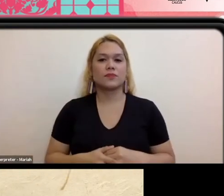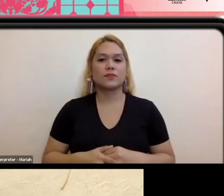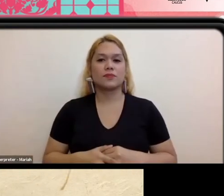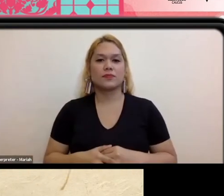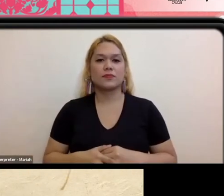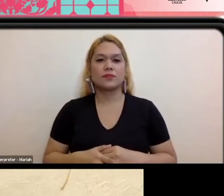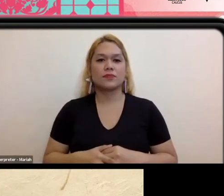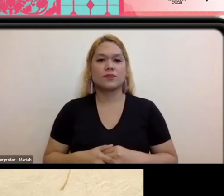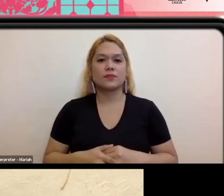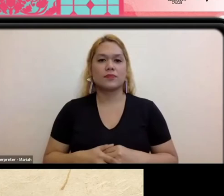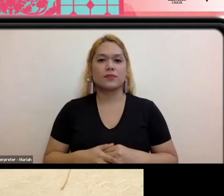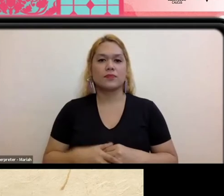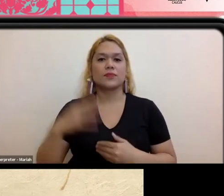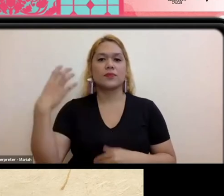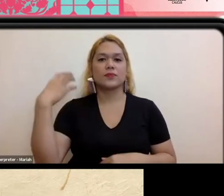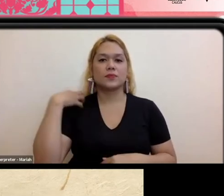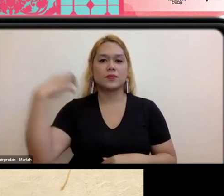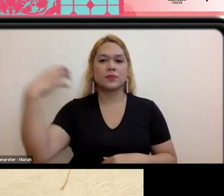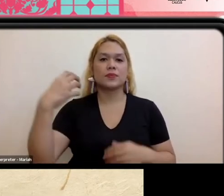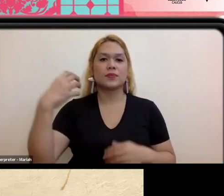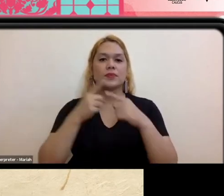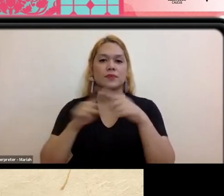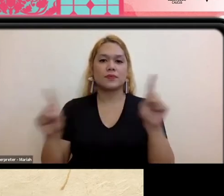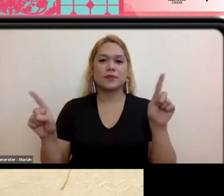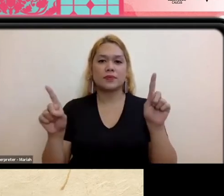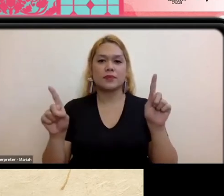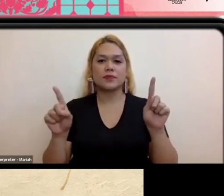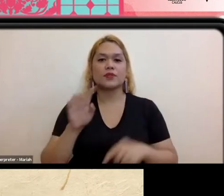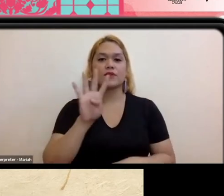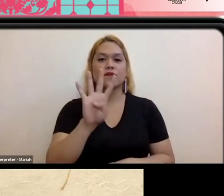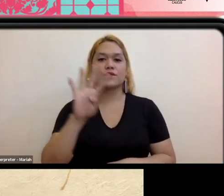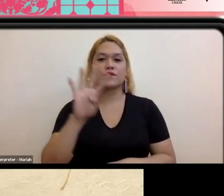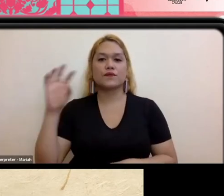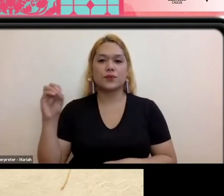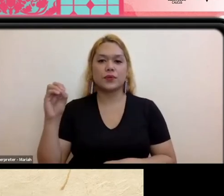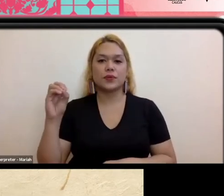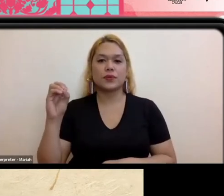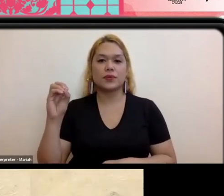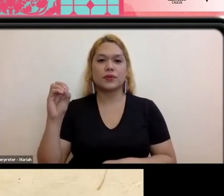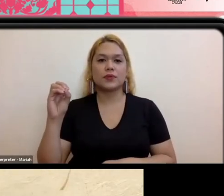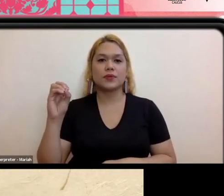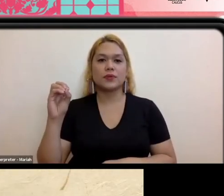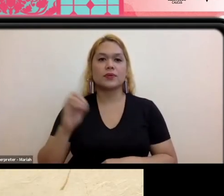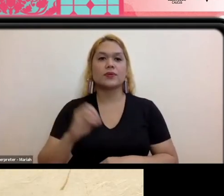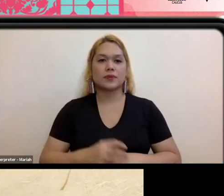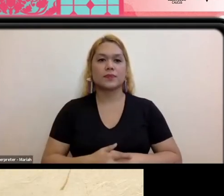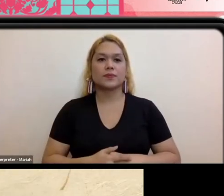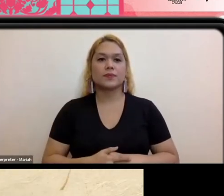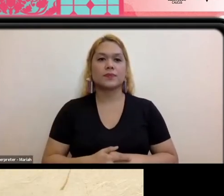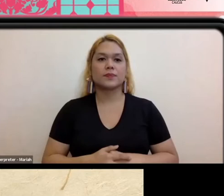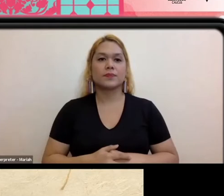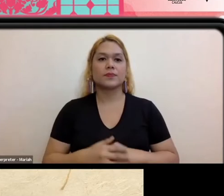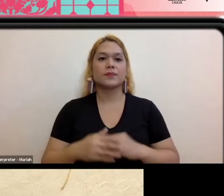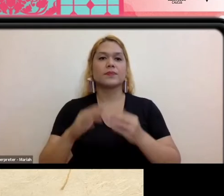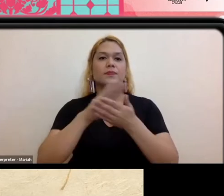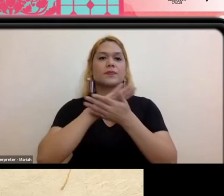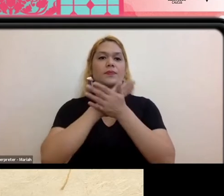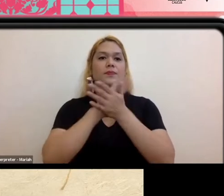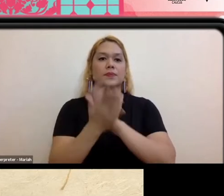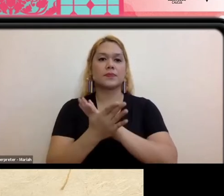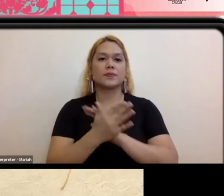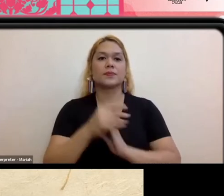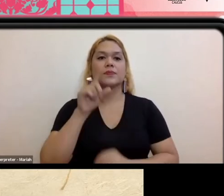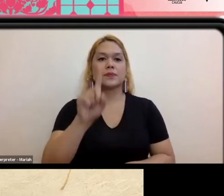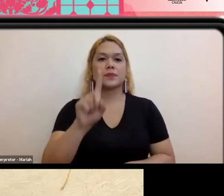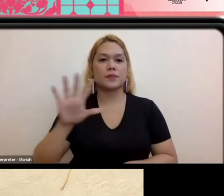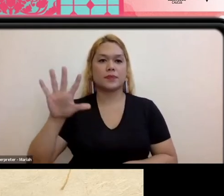ay naging 80, naging 1.50. Namuti na ang mata, nakapiit pa rin sa